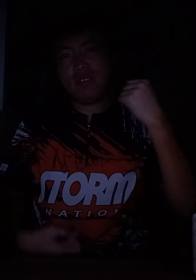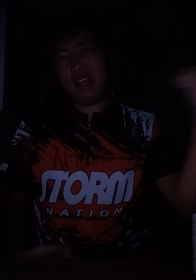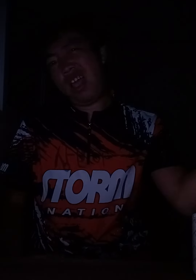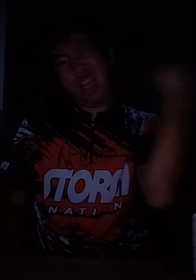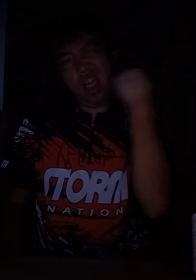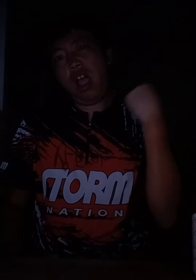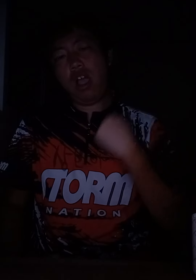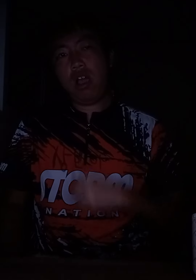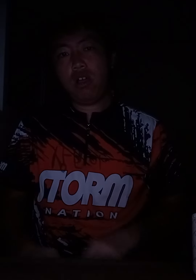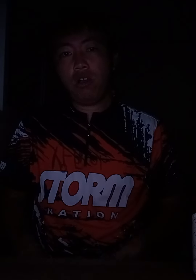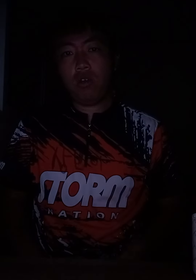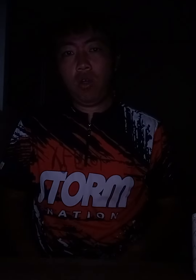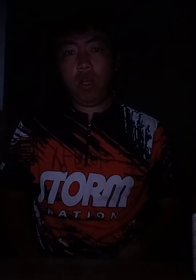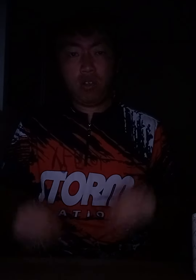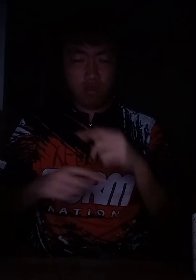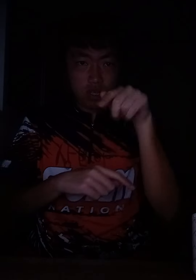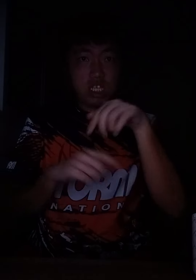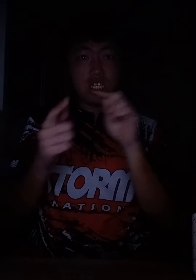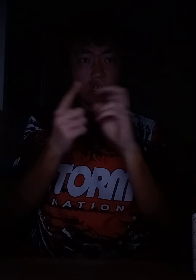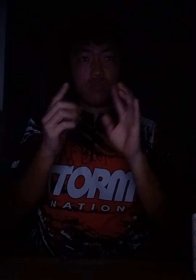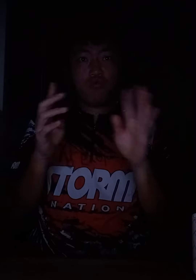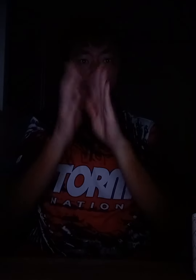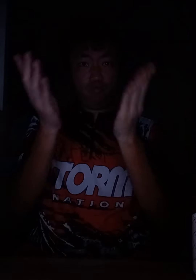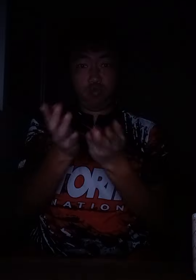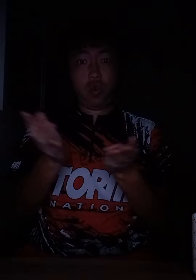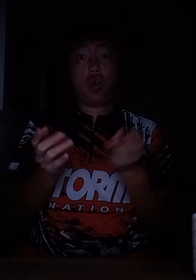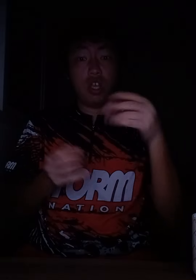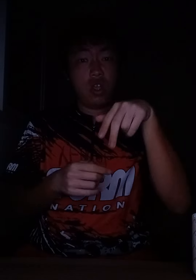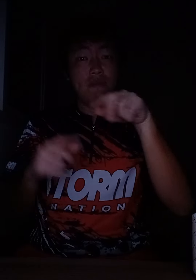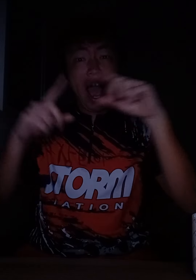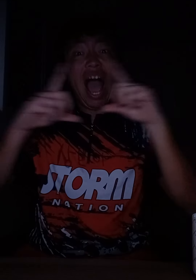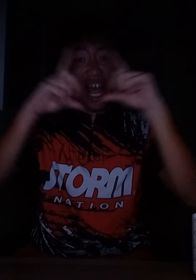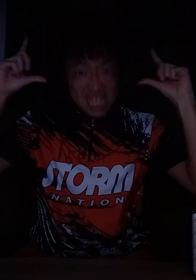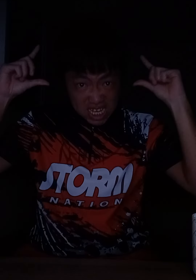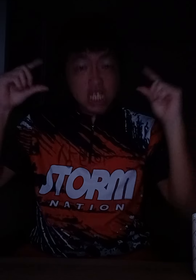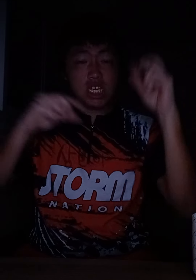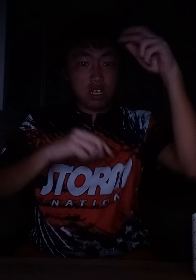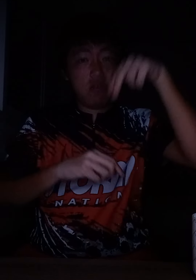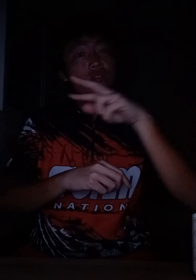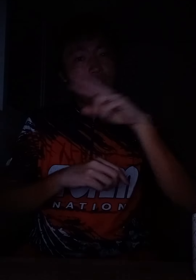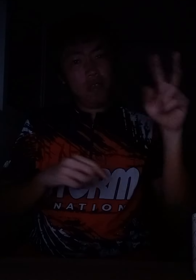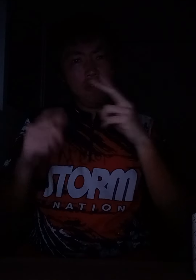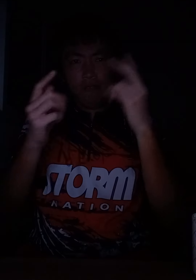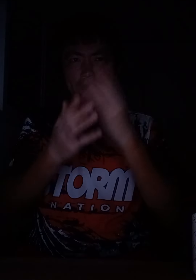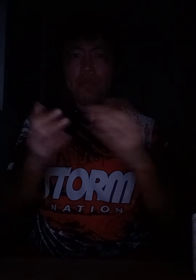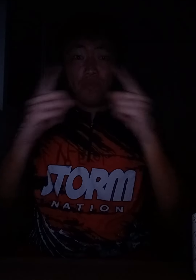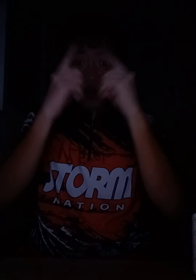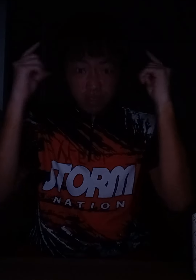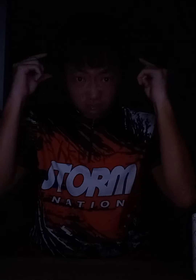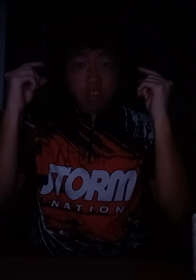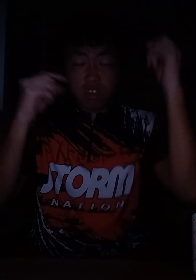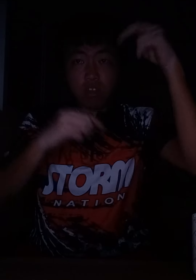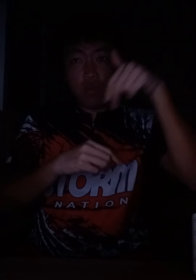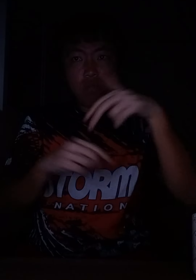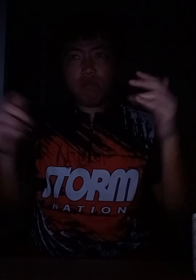때리고. 같은 날 서울 지하철 충무로역에서는 마스크를 안 쓴 남성 2명이 마스크를 쓰라는 시민의 말을 듣지